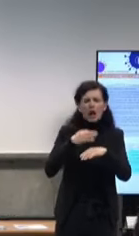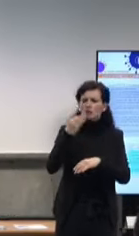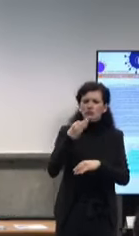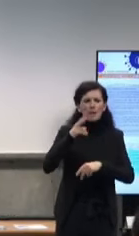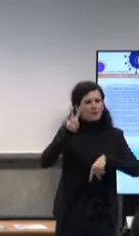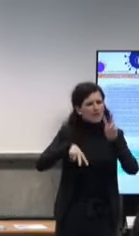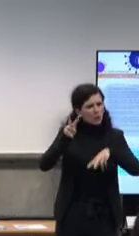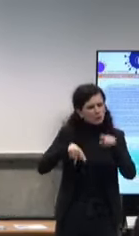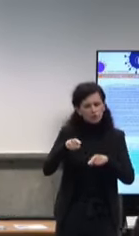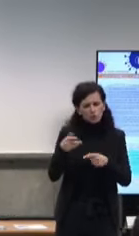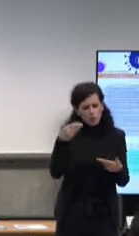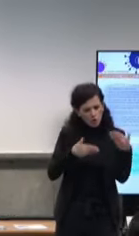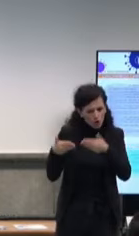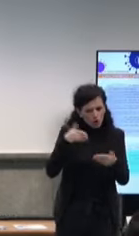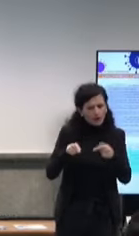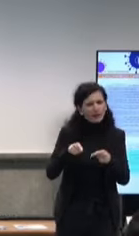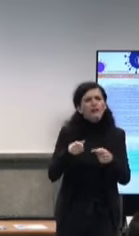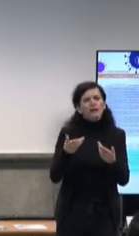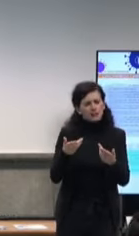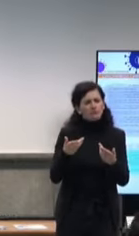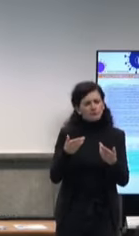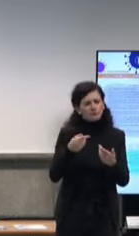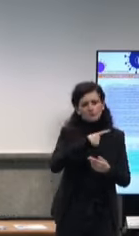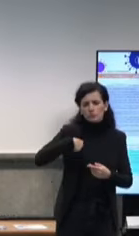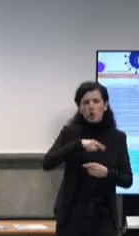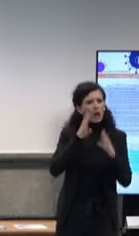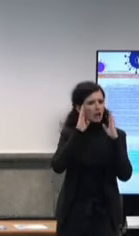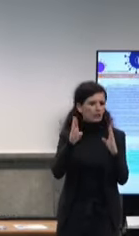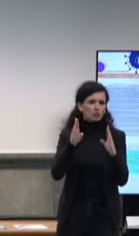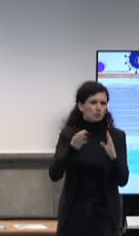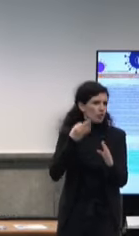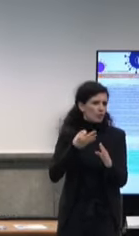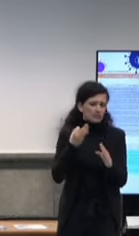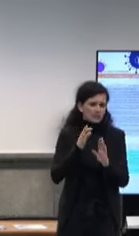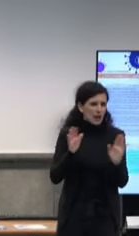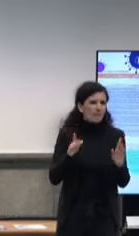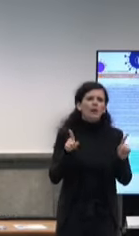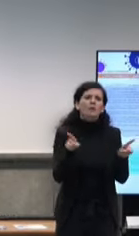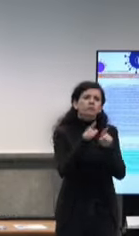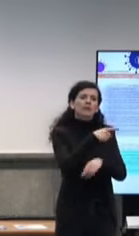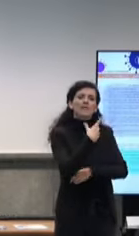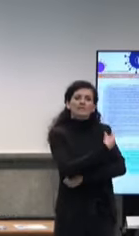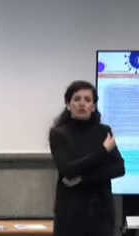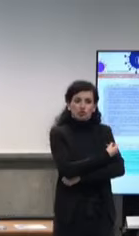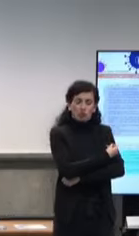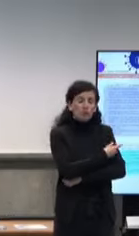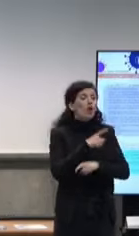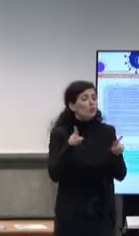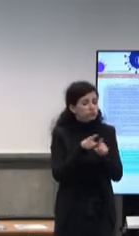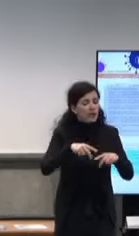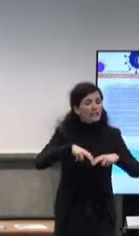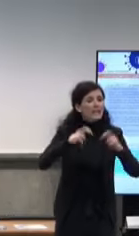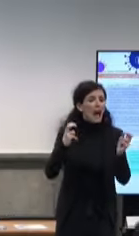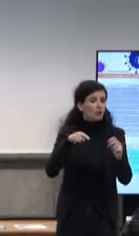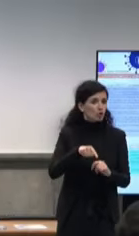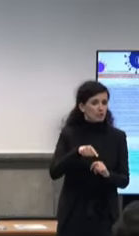saranno sicuramente una delle attenzioni maggiori che noi abbiamo così come a quella verso come verso il bacino così come quella della diagnosi son